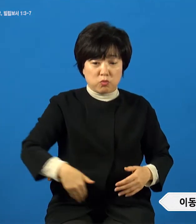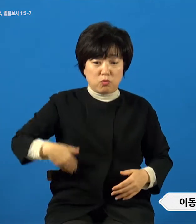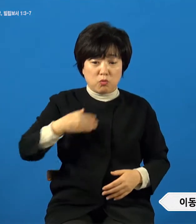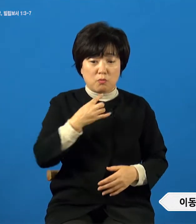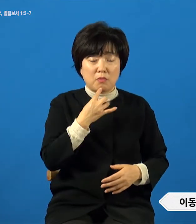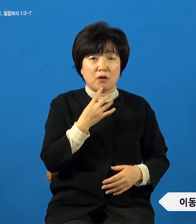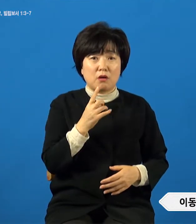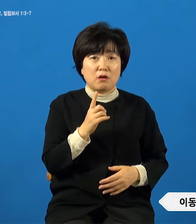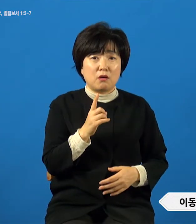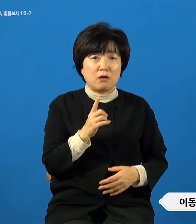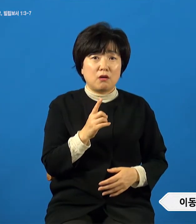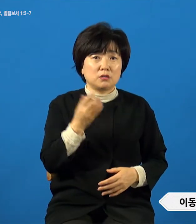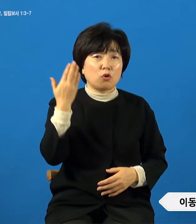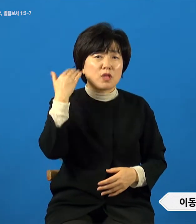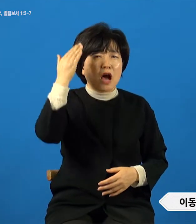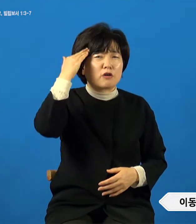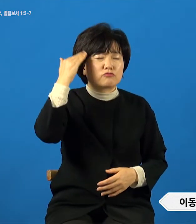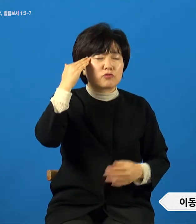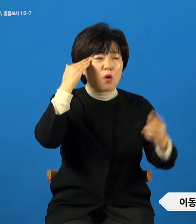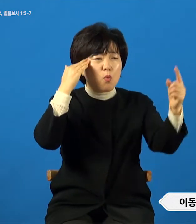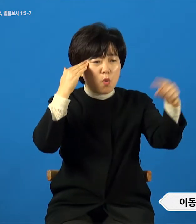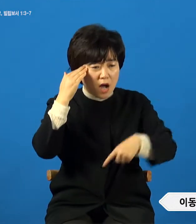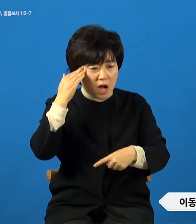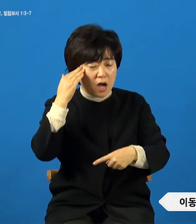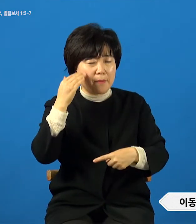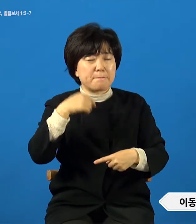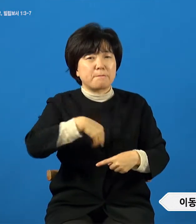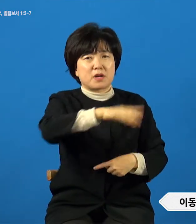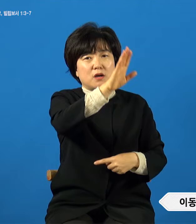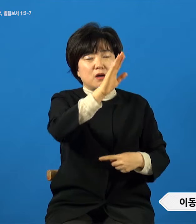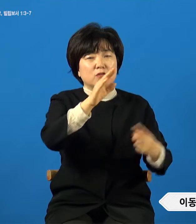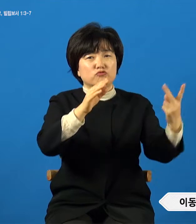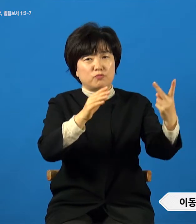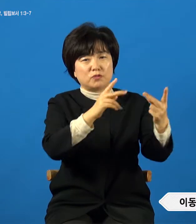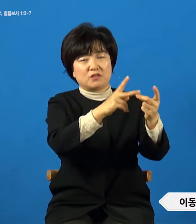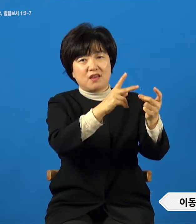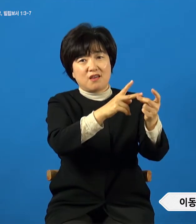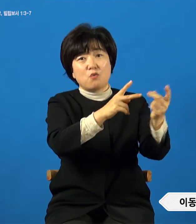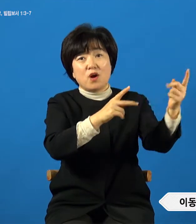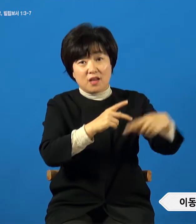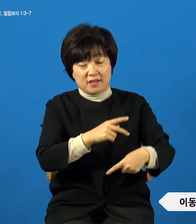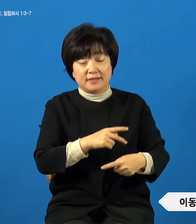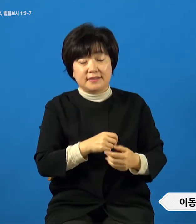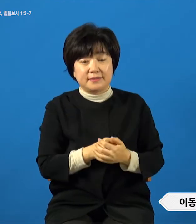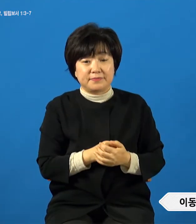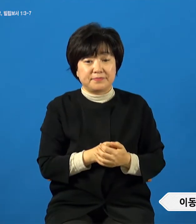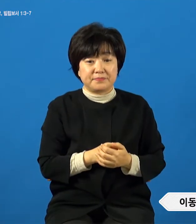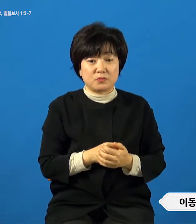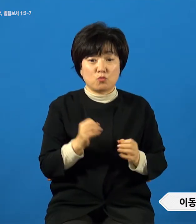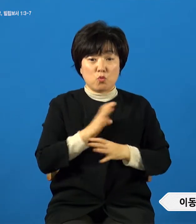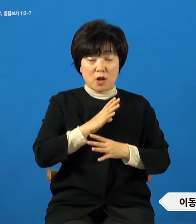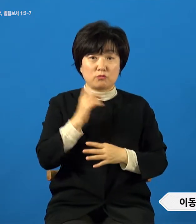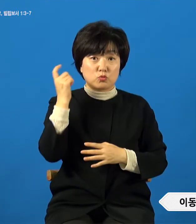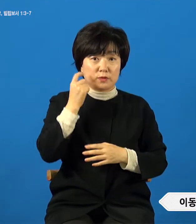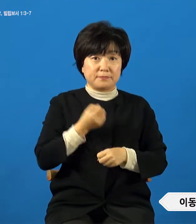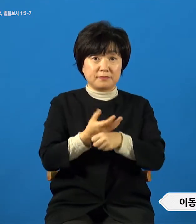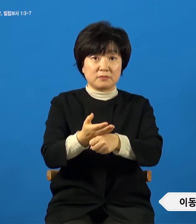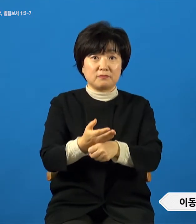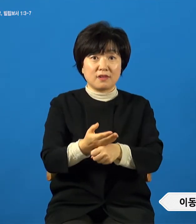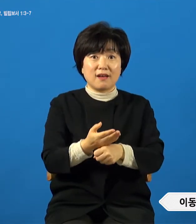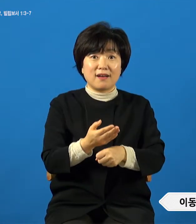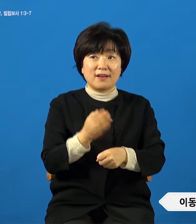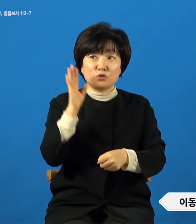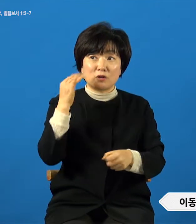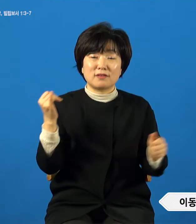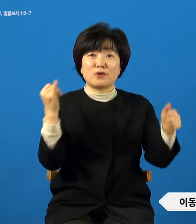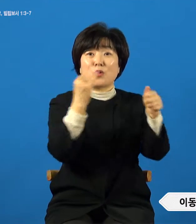전에도 한번 한국에 왔다 갔습니다만 두 번째 왔는데 놀라운 소식을 갖고 왔습니다. 뭐냐면 닉 부이치치가 최근에 결혼을 했다는